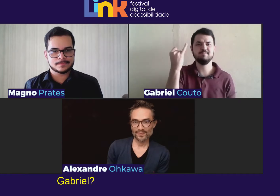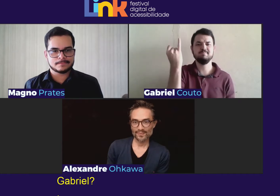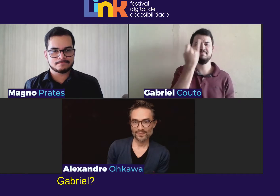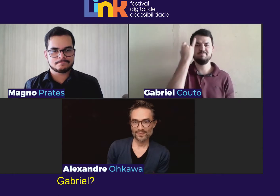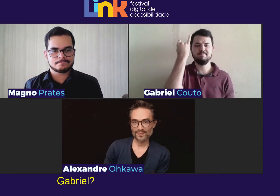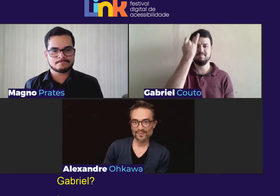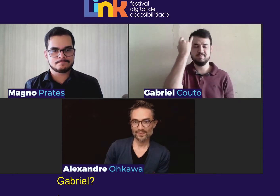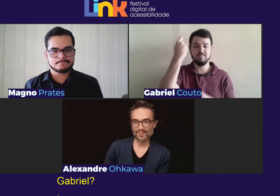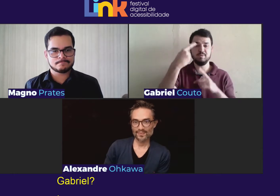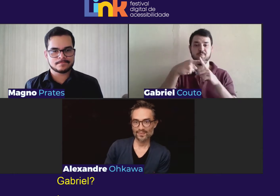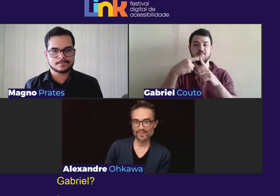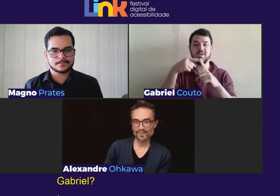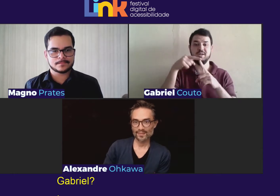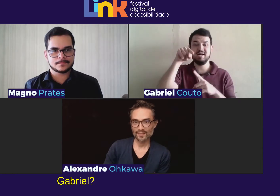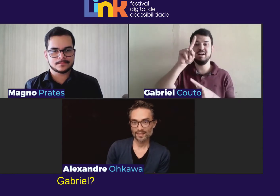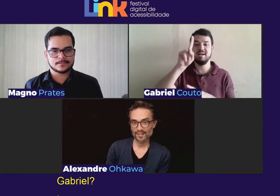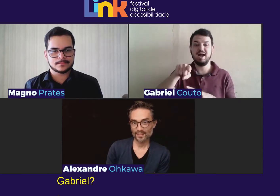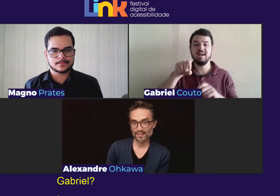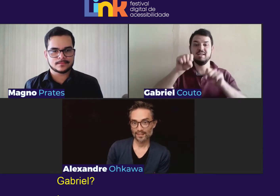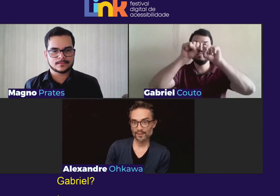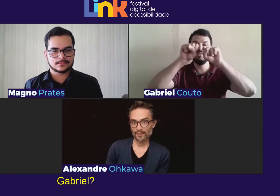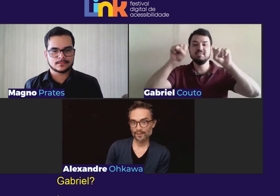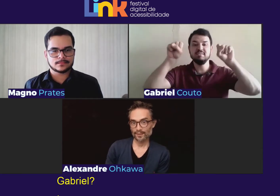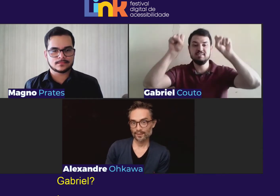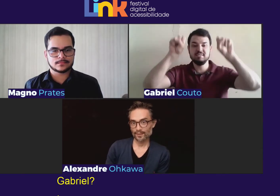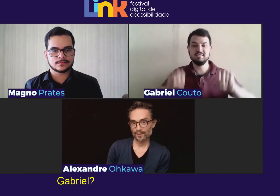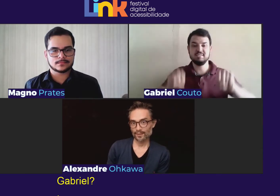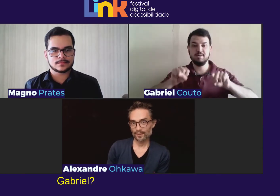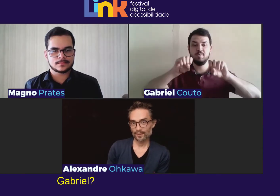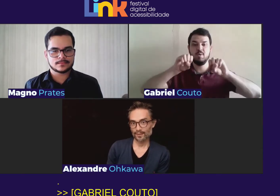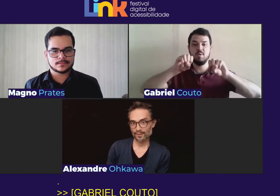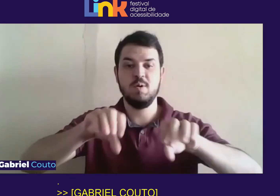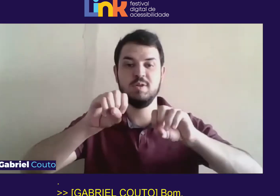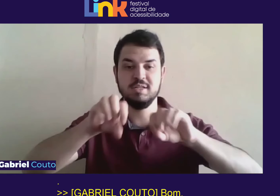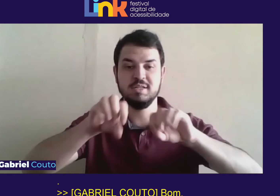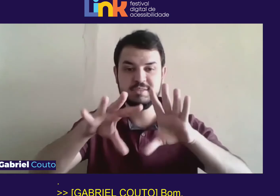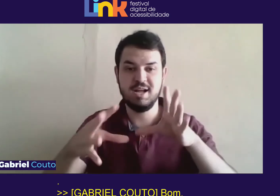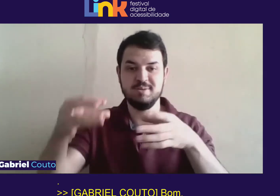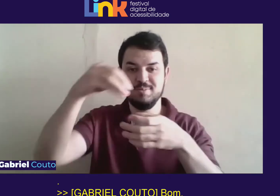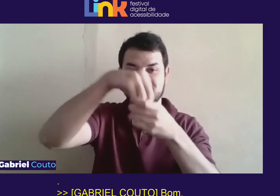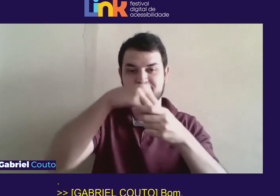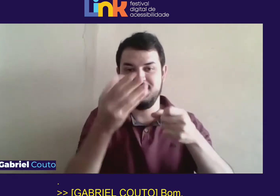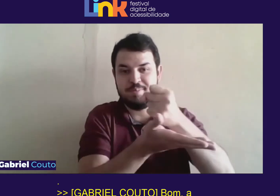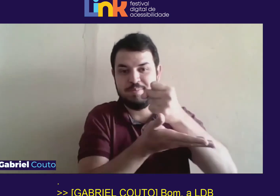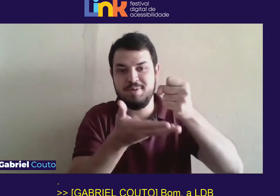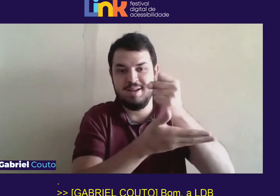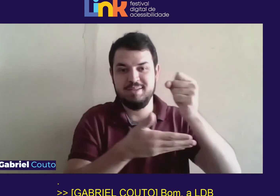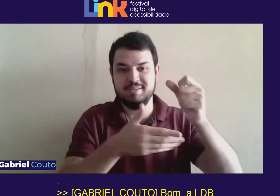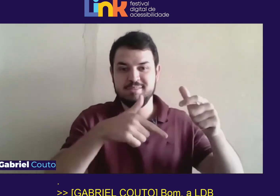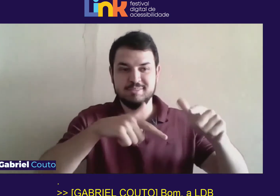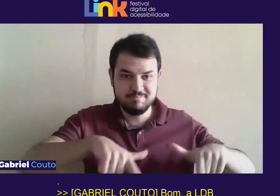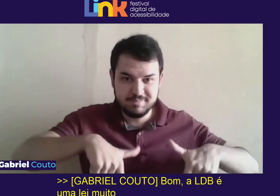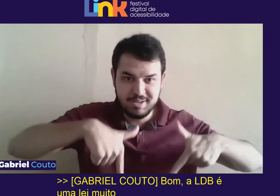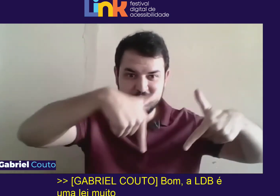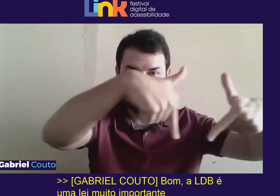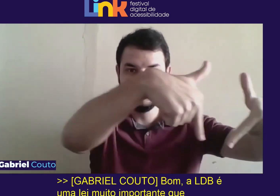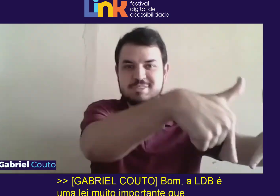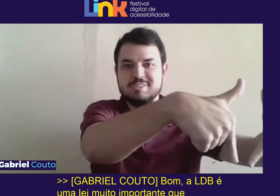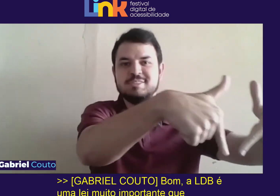Bom, a LDB é uma lei muito importante que sistematiza a educação como